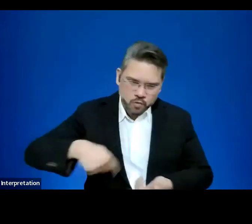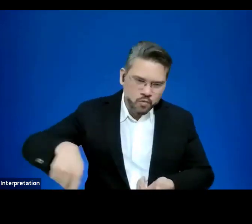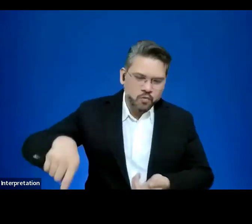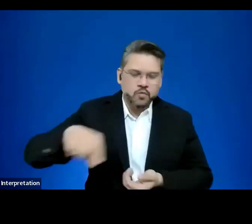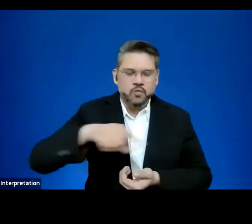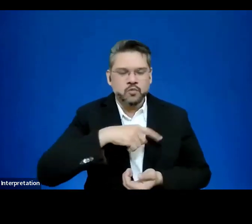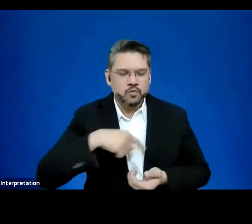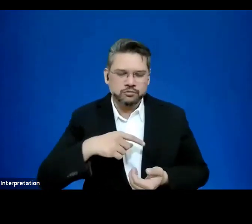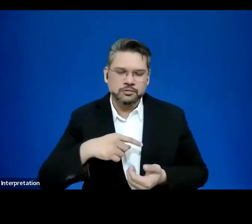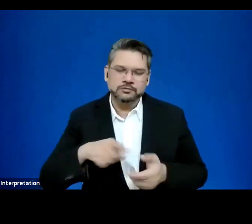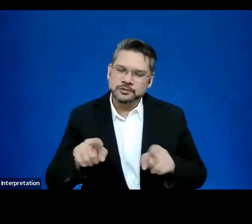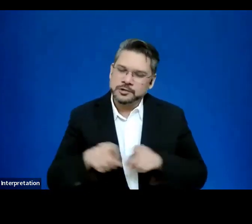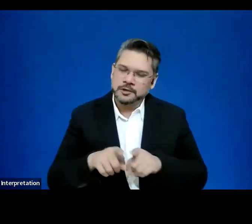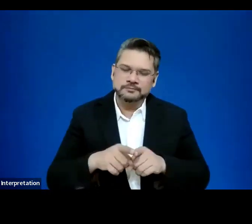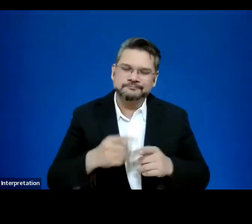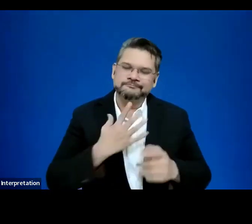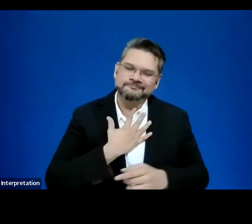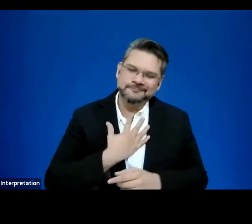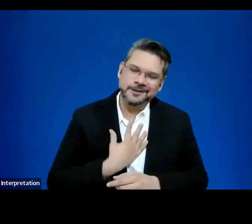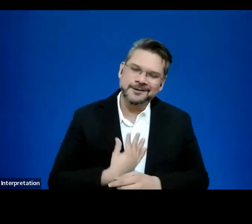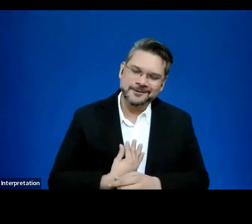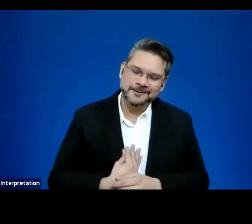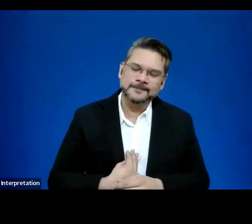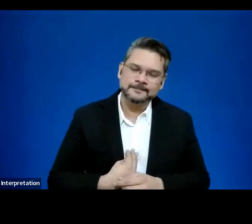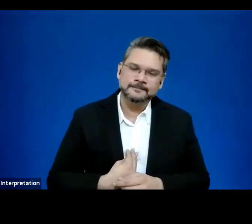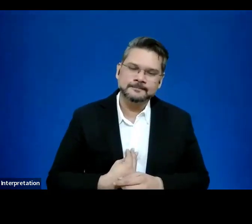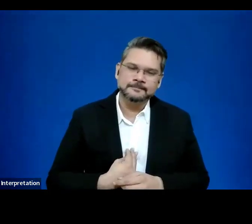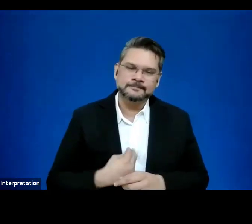来一起再去参与，